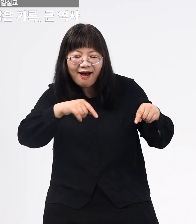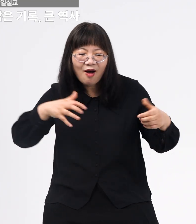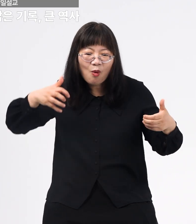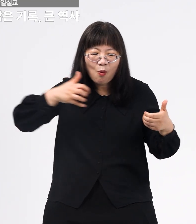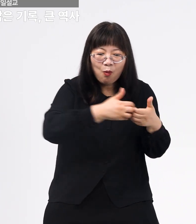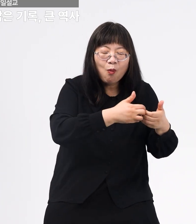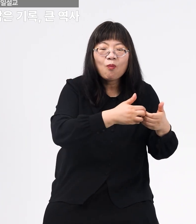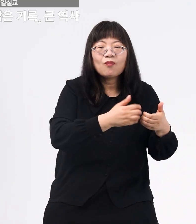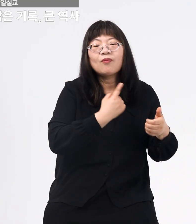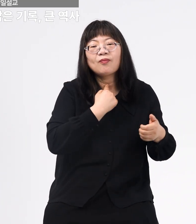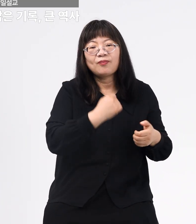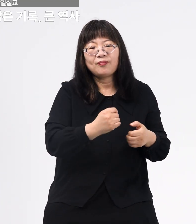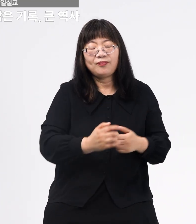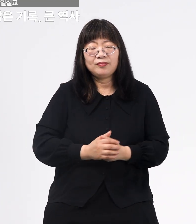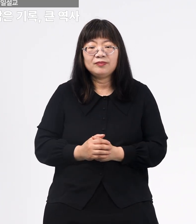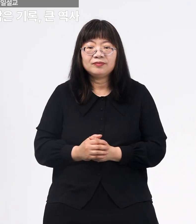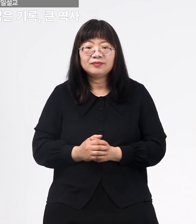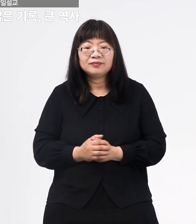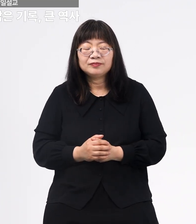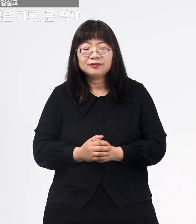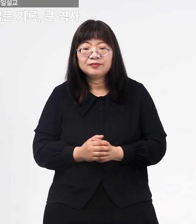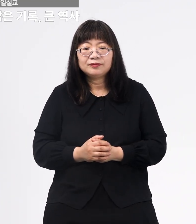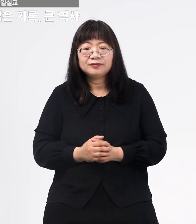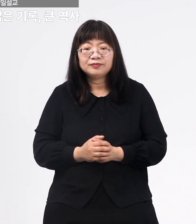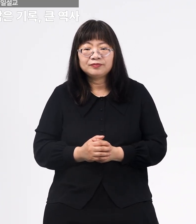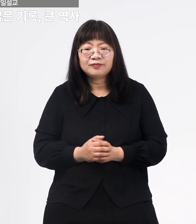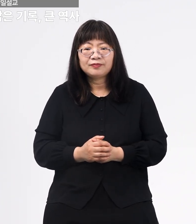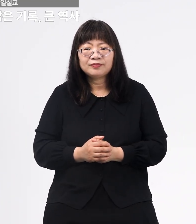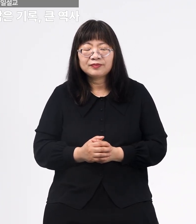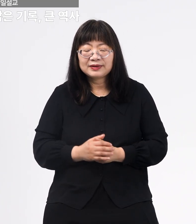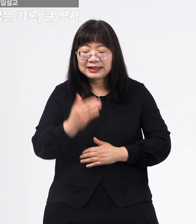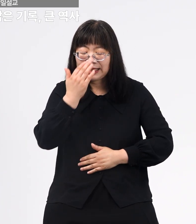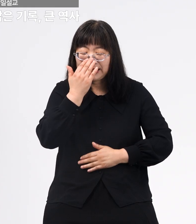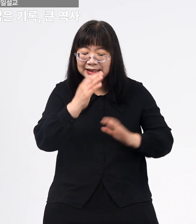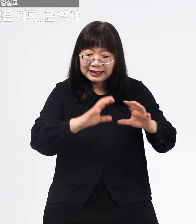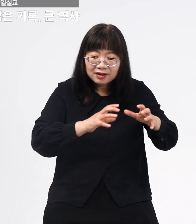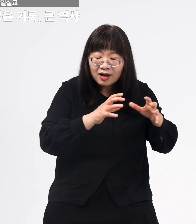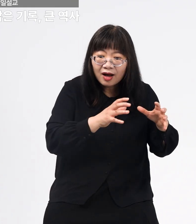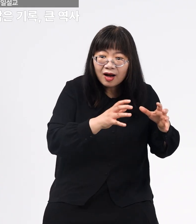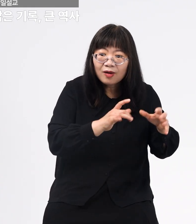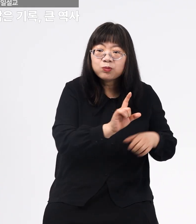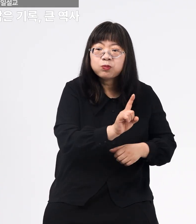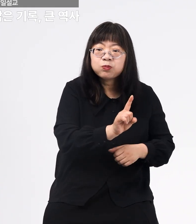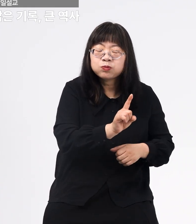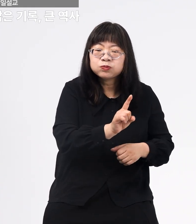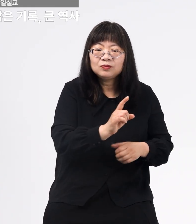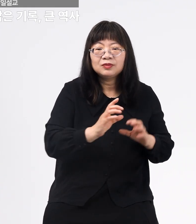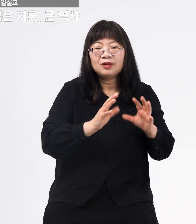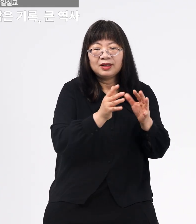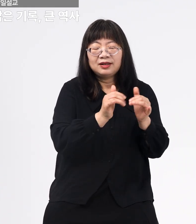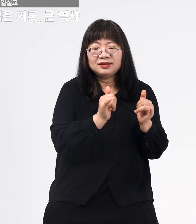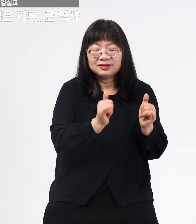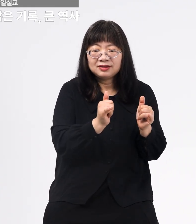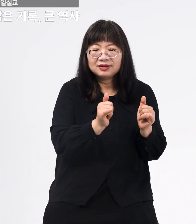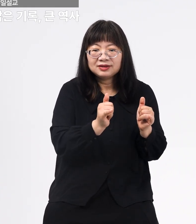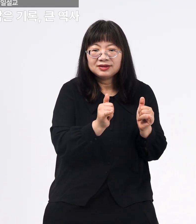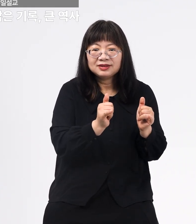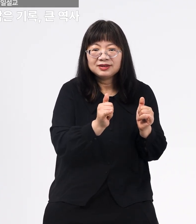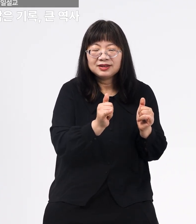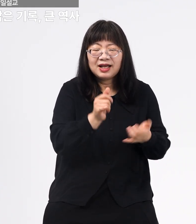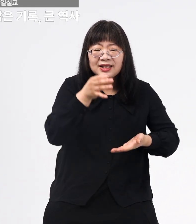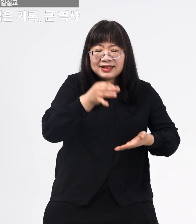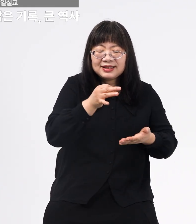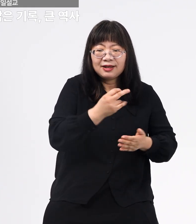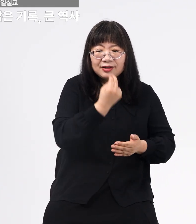공격을 하게 만들어요. 그러면 이스라엘은 어쨌거나 백성들을